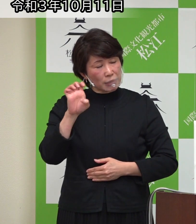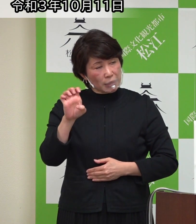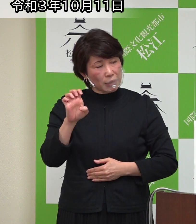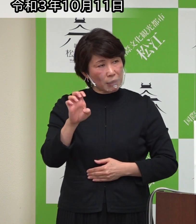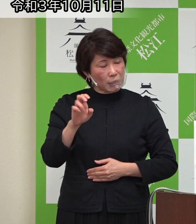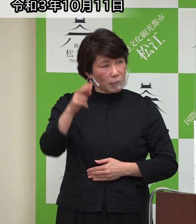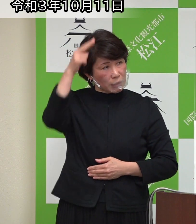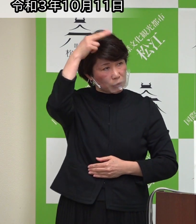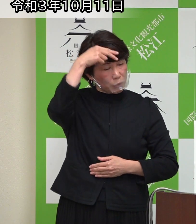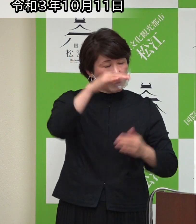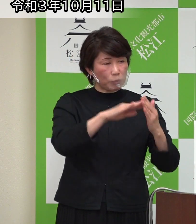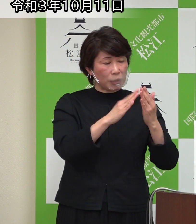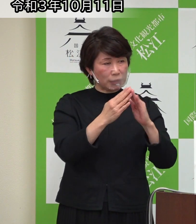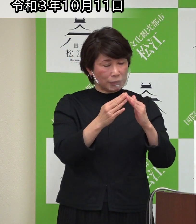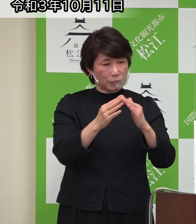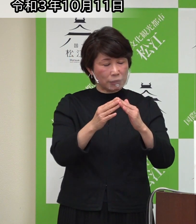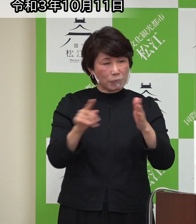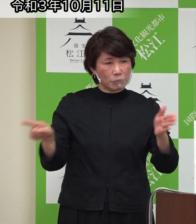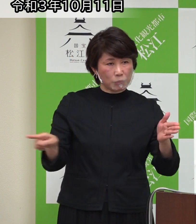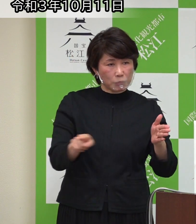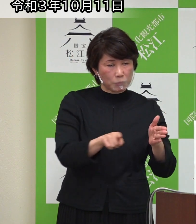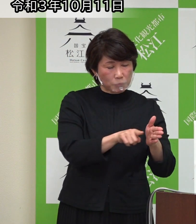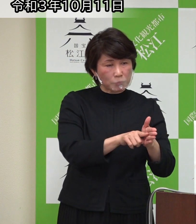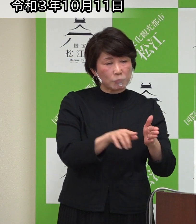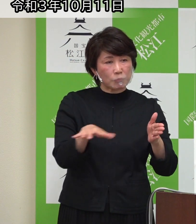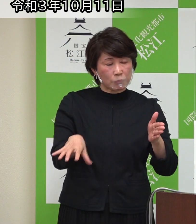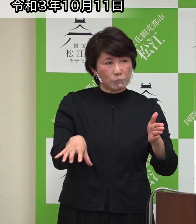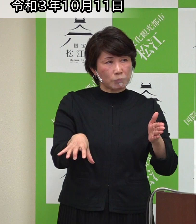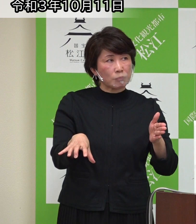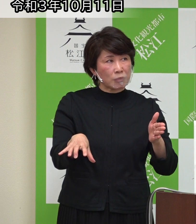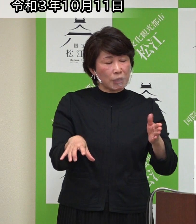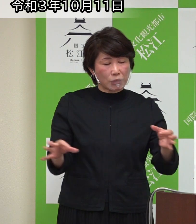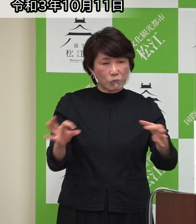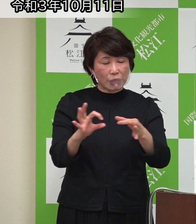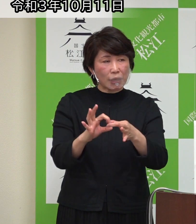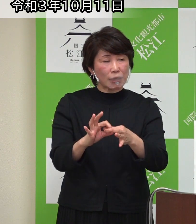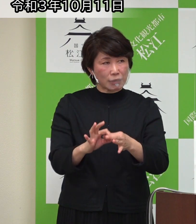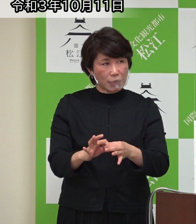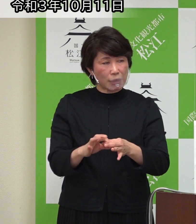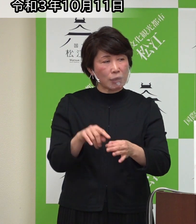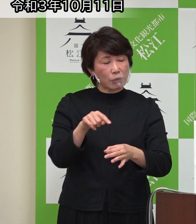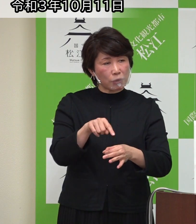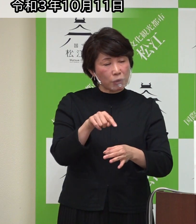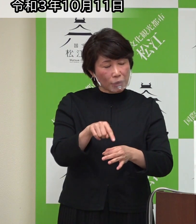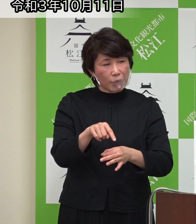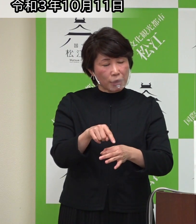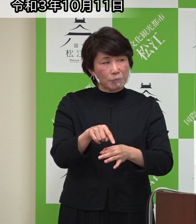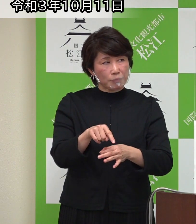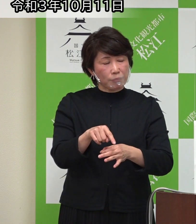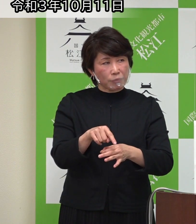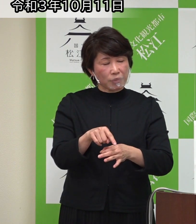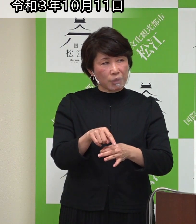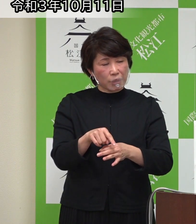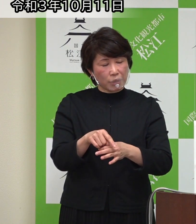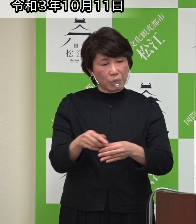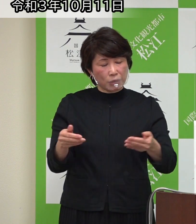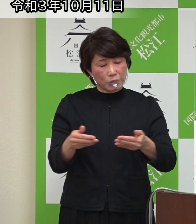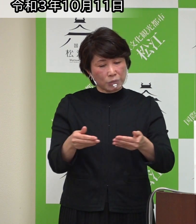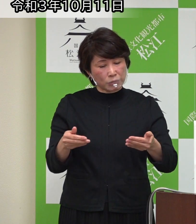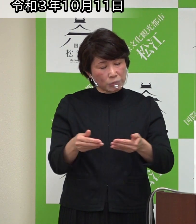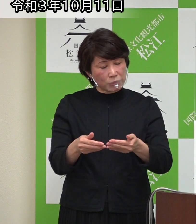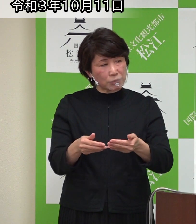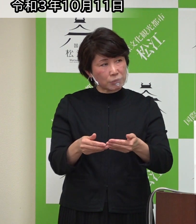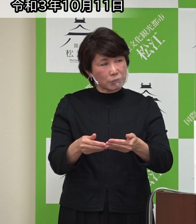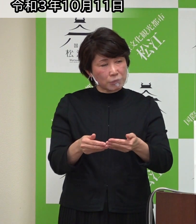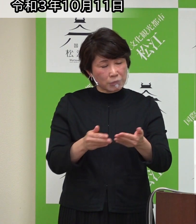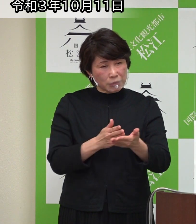ね辺りまでを対象としてますけども、あのそれぞれのエリアがつながってですね回遊性が高まって、まあ、職人商店街も含めてあのた